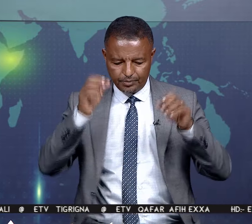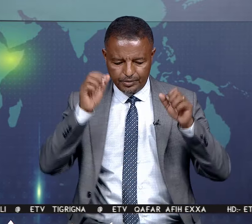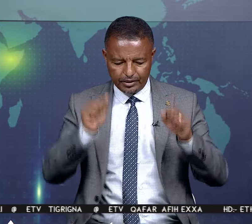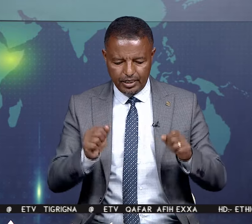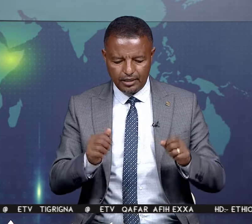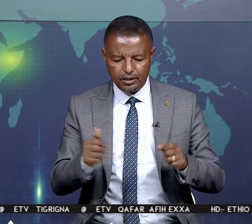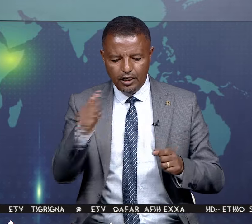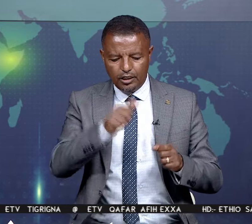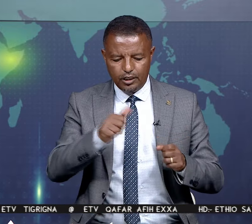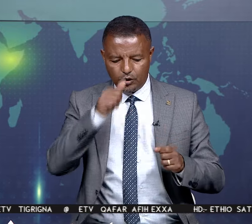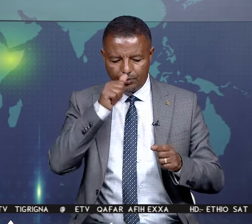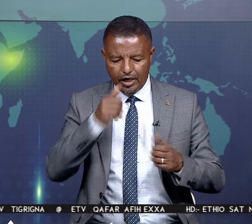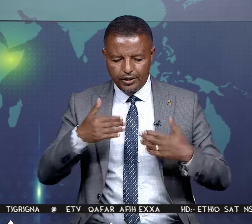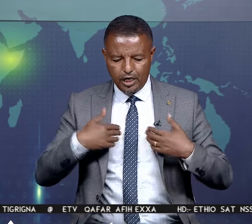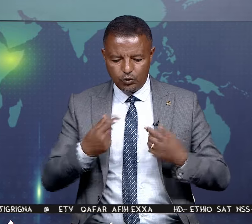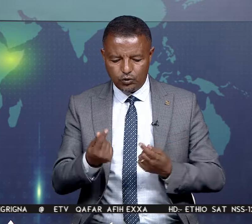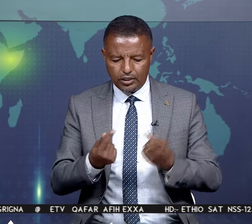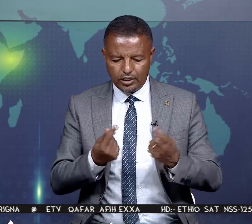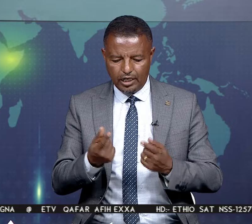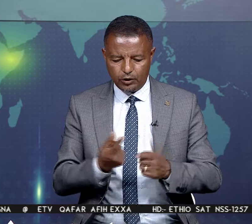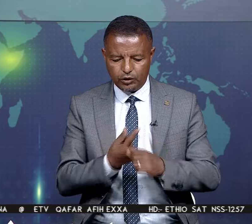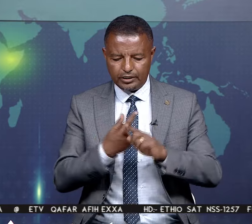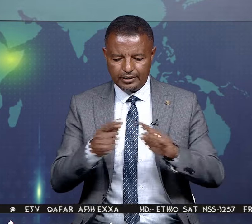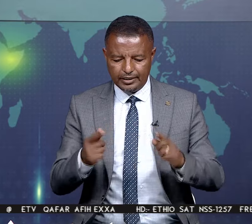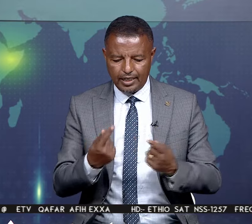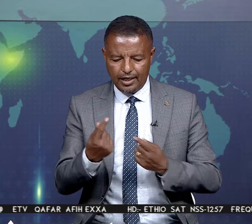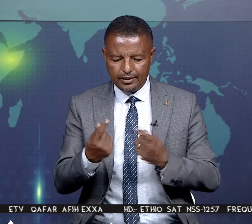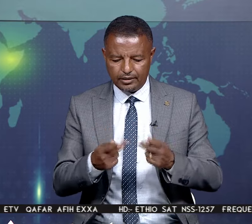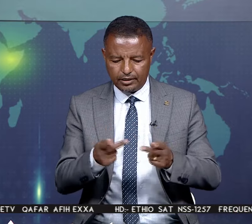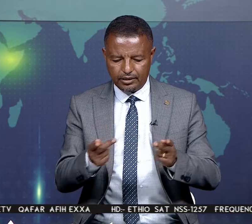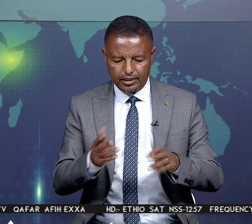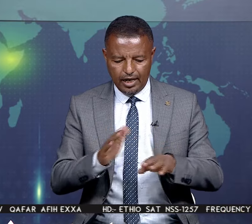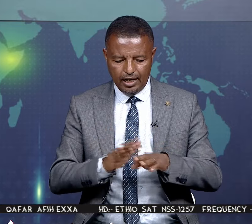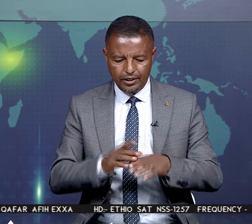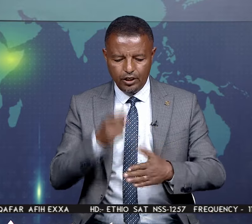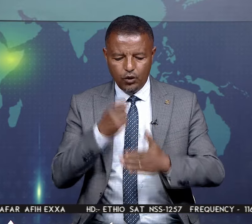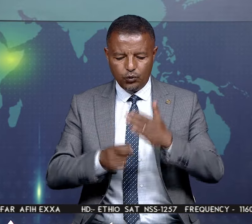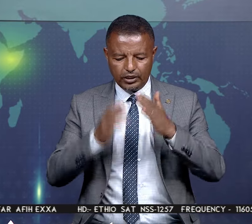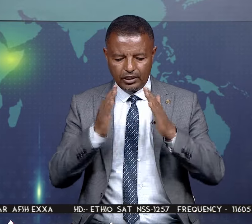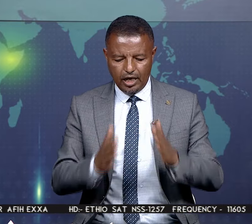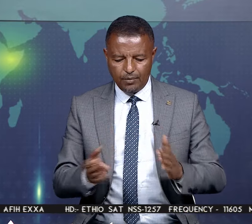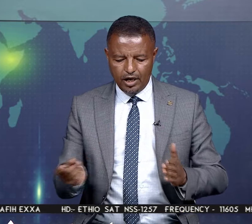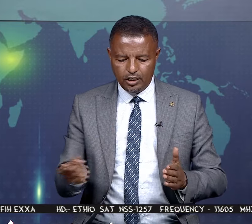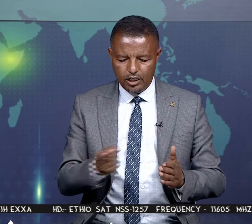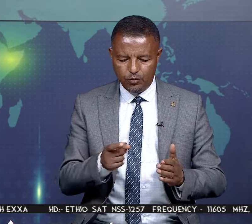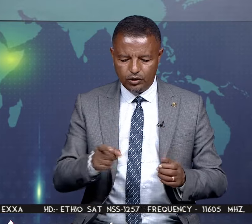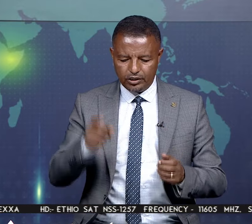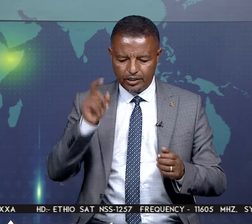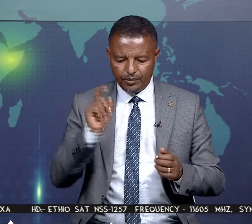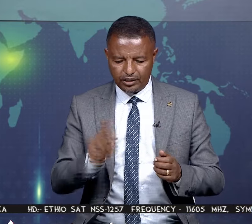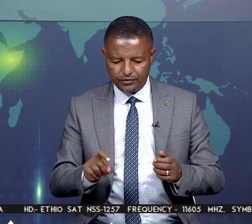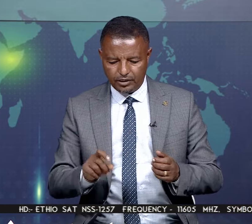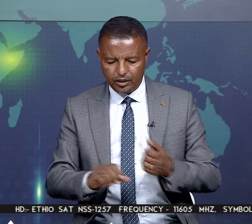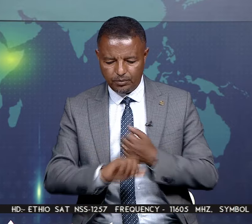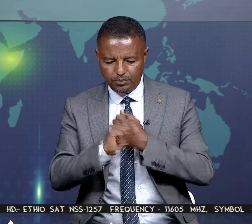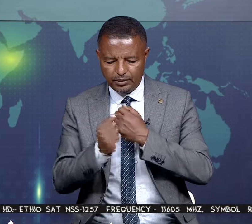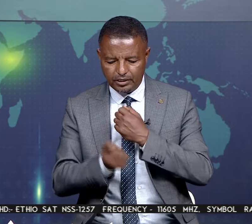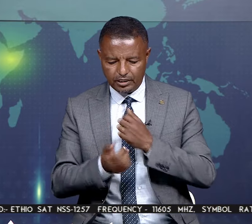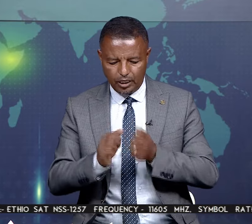ፕሬዚዳንት ለኢትዮጵያ ያሉ ነጋዴዎች ነጻ ንግድ ቀጠና ላይ ውጤታማ ለመሆን የሚያስፈልገው መሰረታዊ